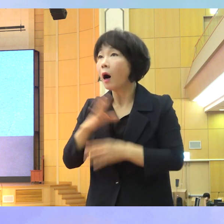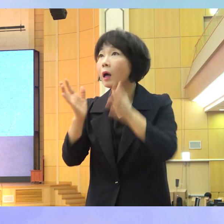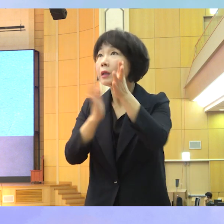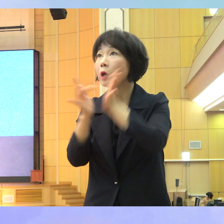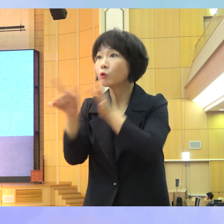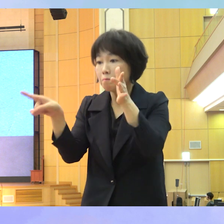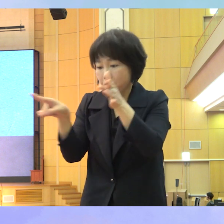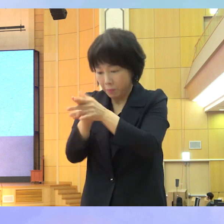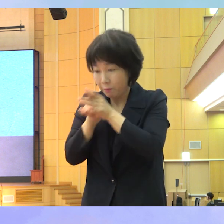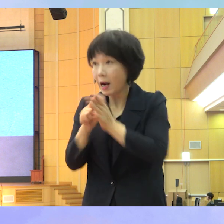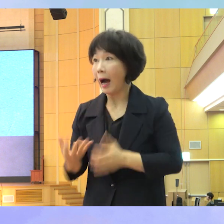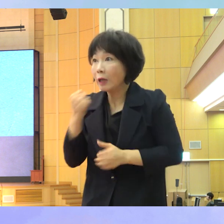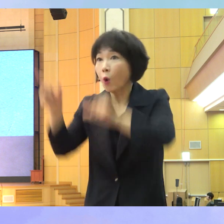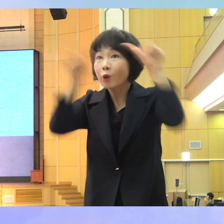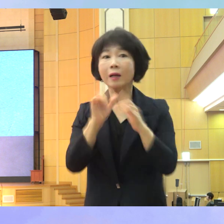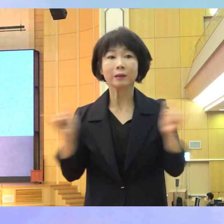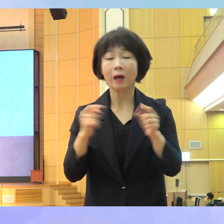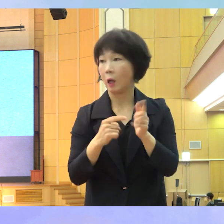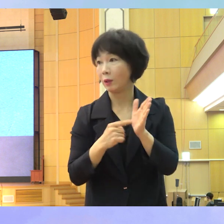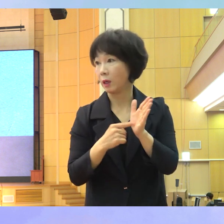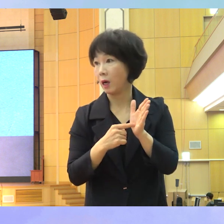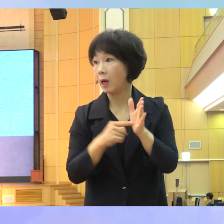믿음으로 사는 자는, 할렐루야,